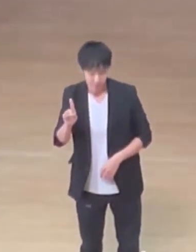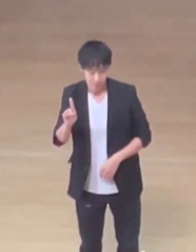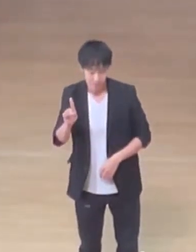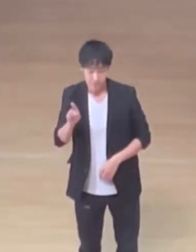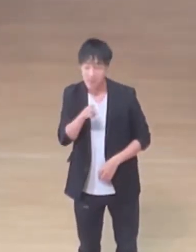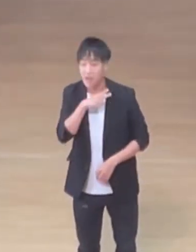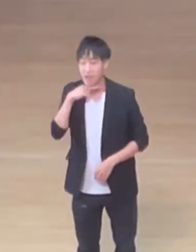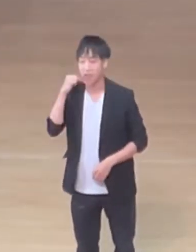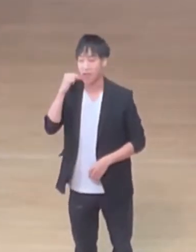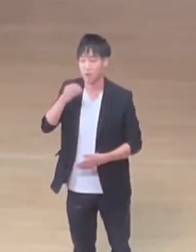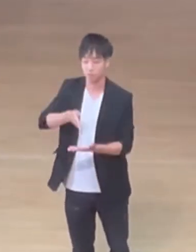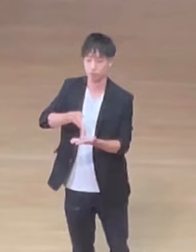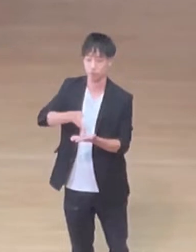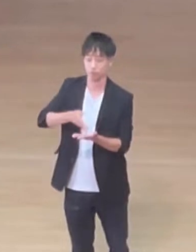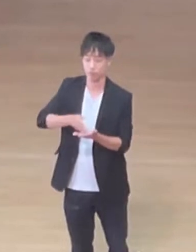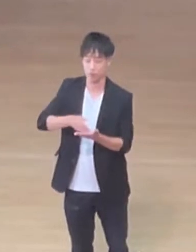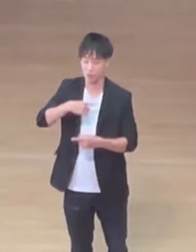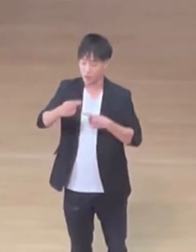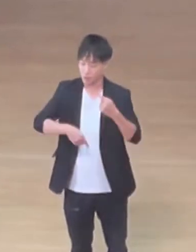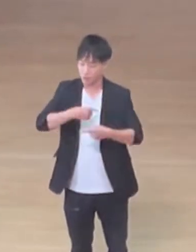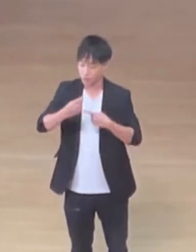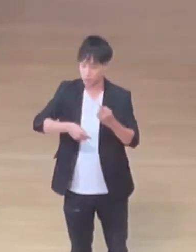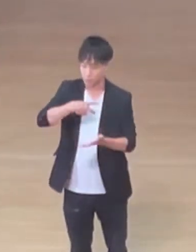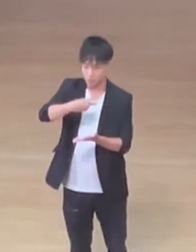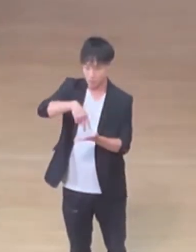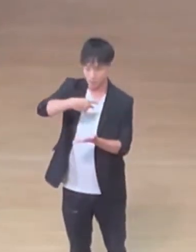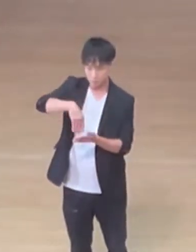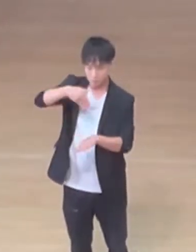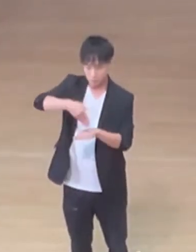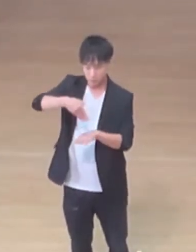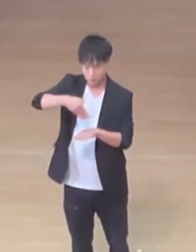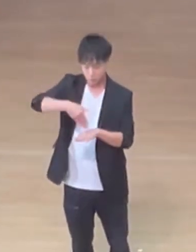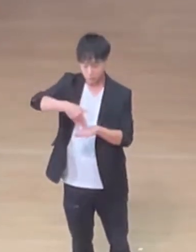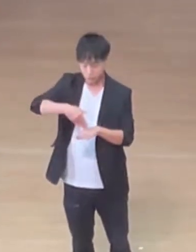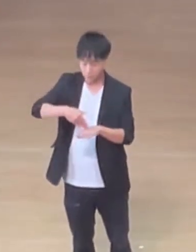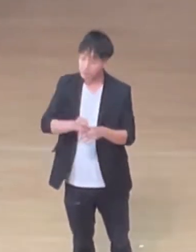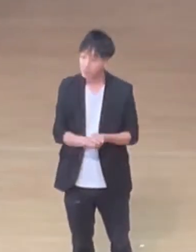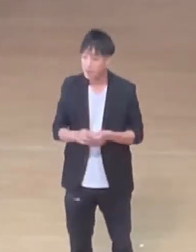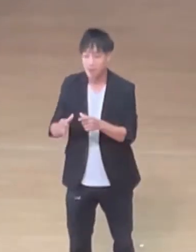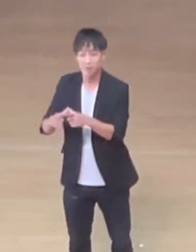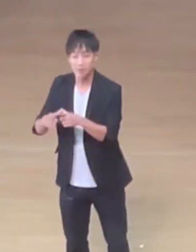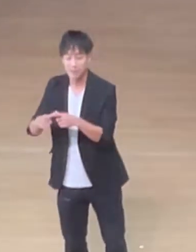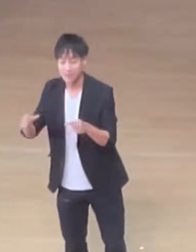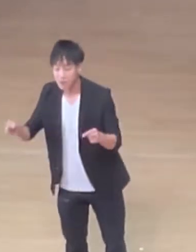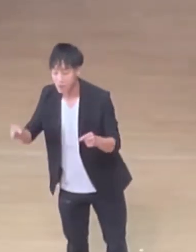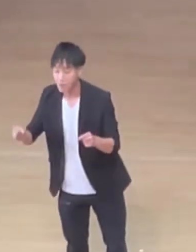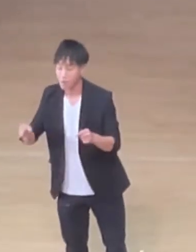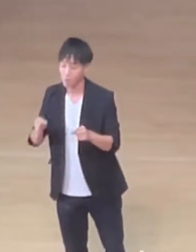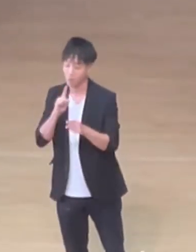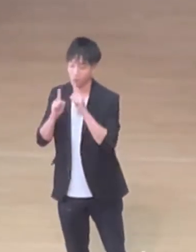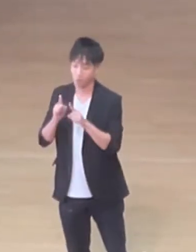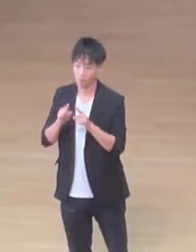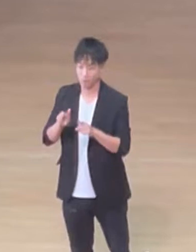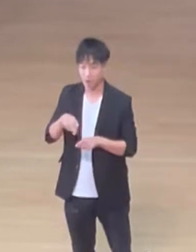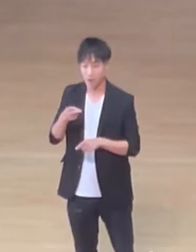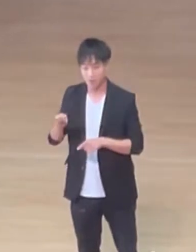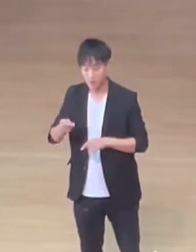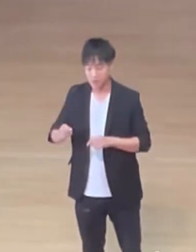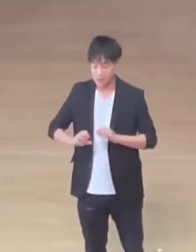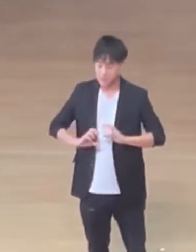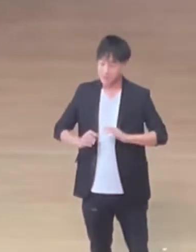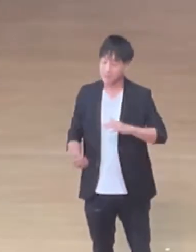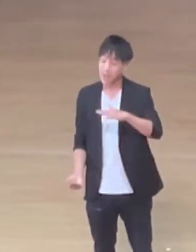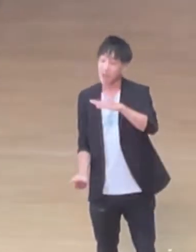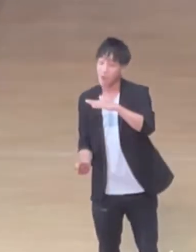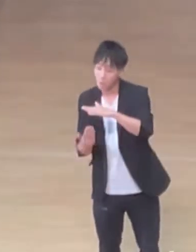Largest Sign Language Integrated Dance Lesson、 日本語で最大の手話融合のダン